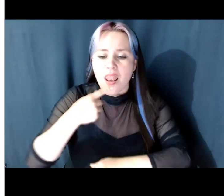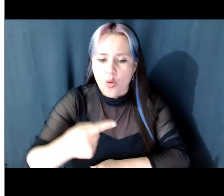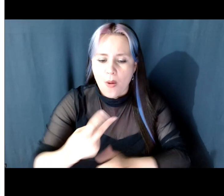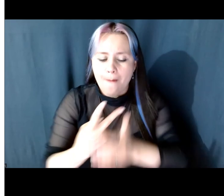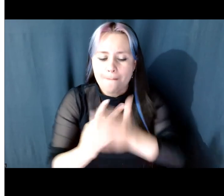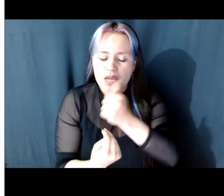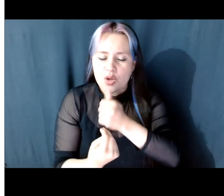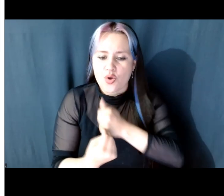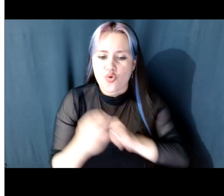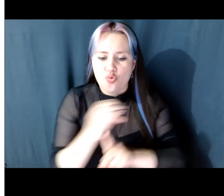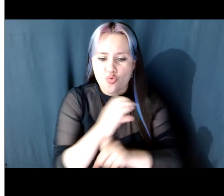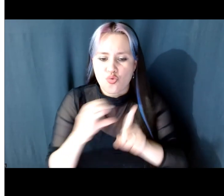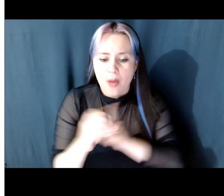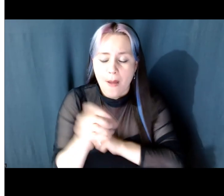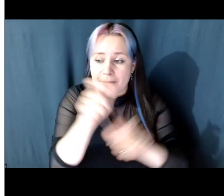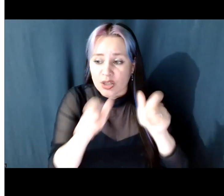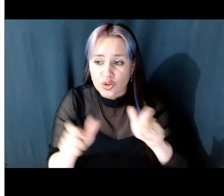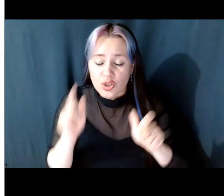sordas